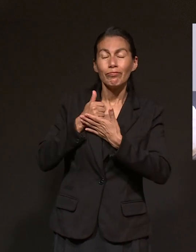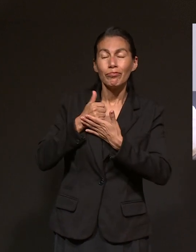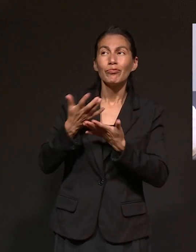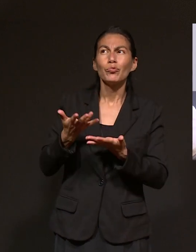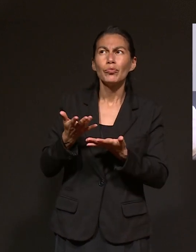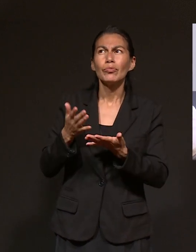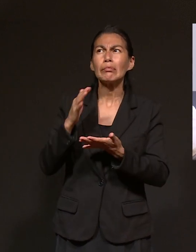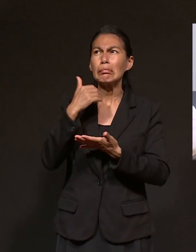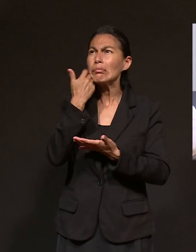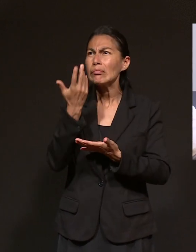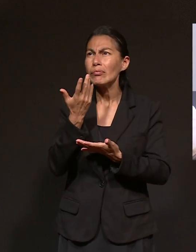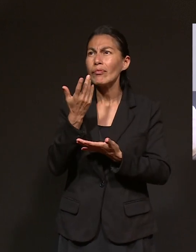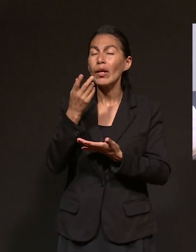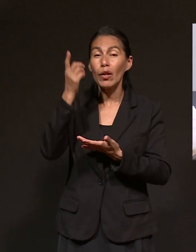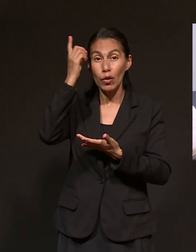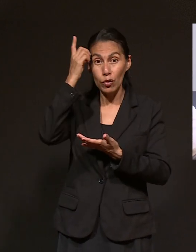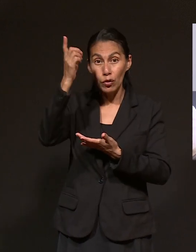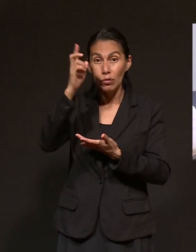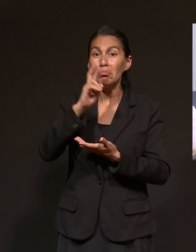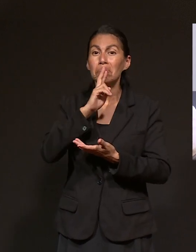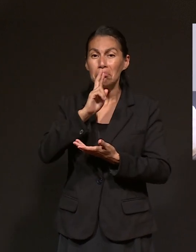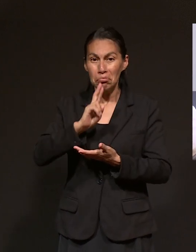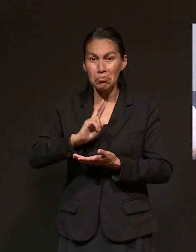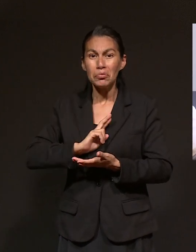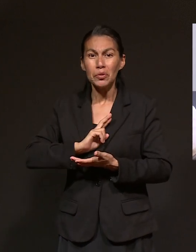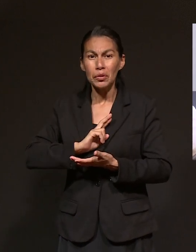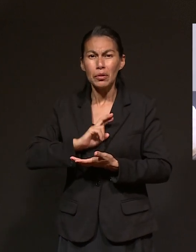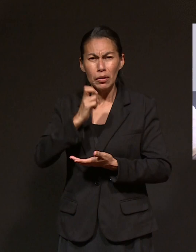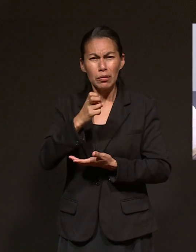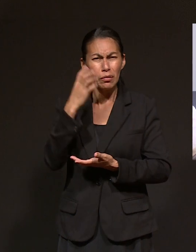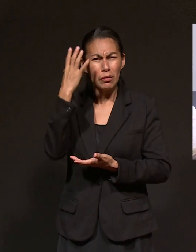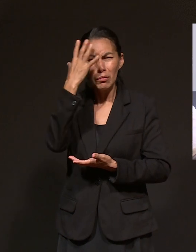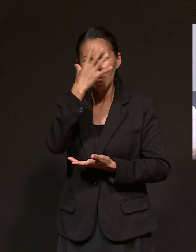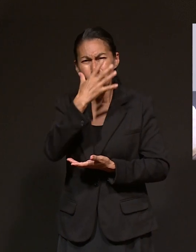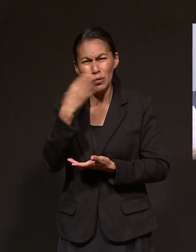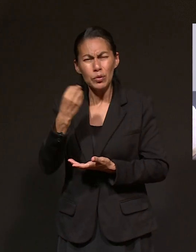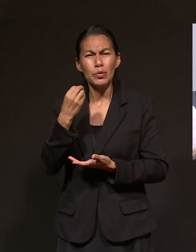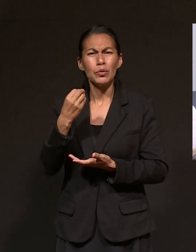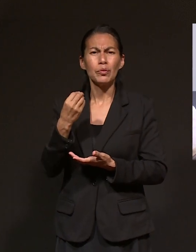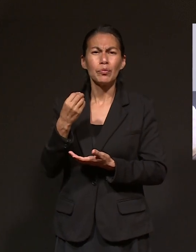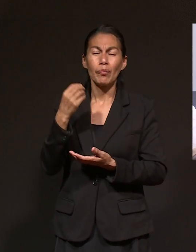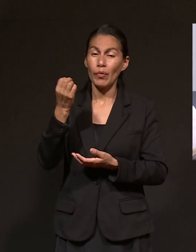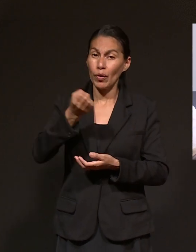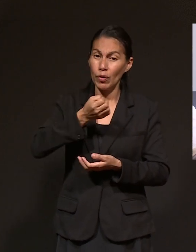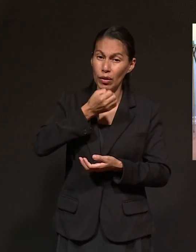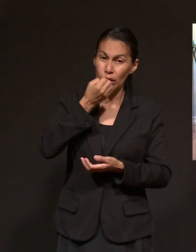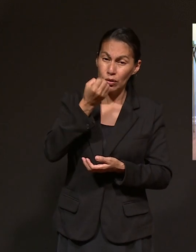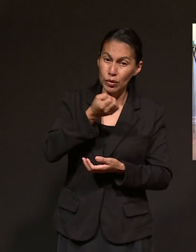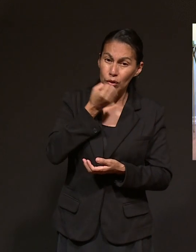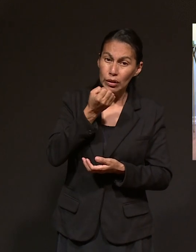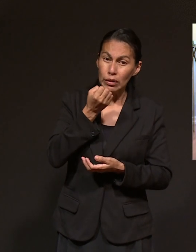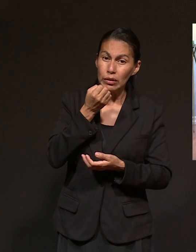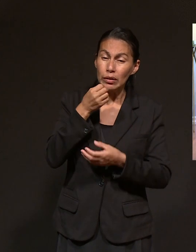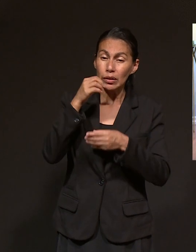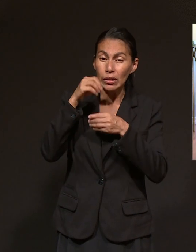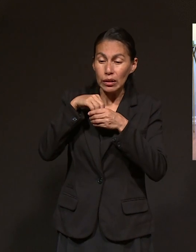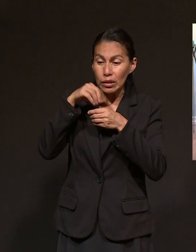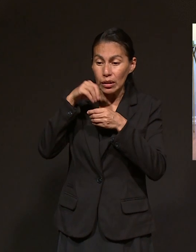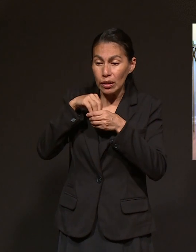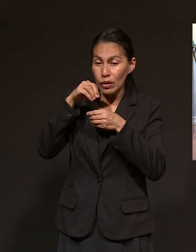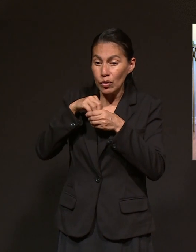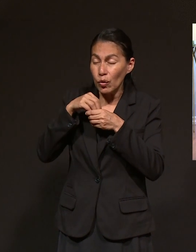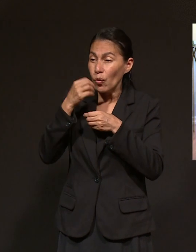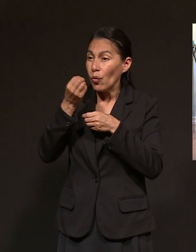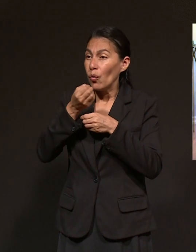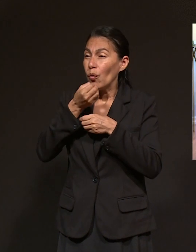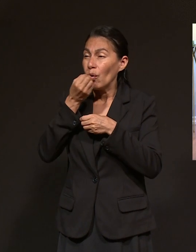Y la verdad es que fui bendecido. Dios me contestó. Son oraciones que brotan de lo íntimo en